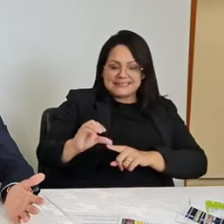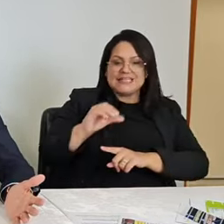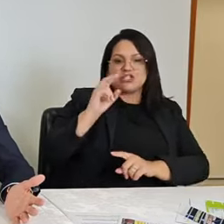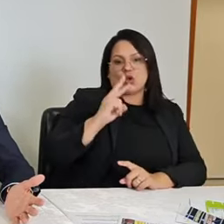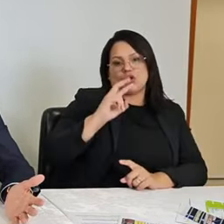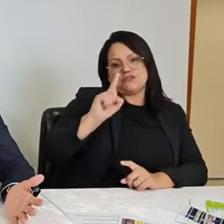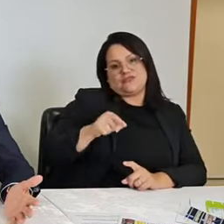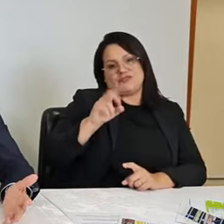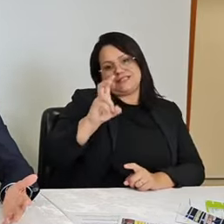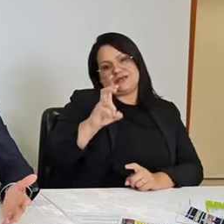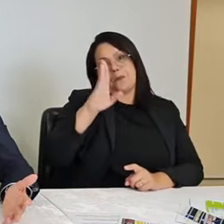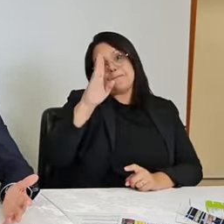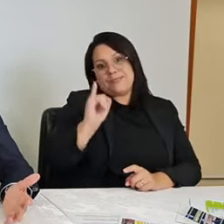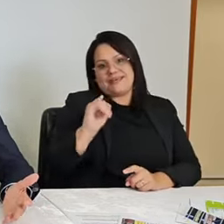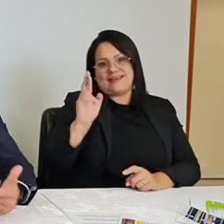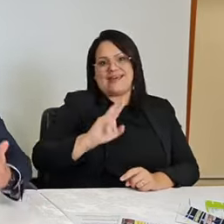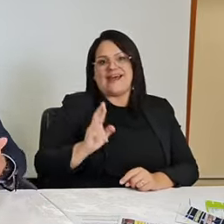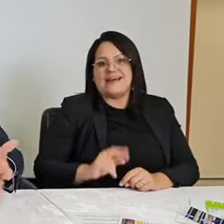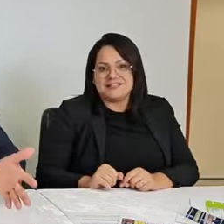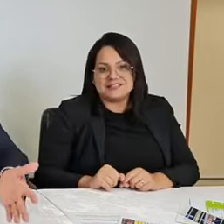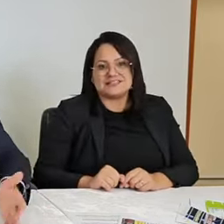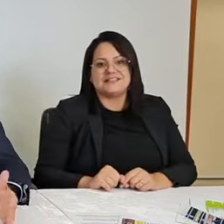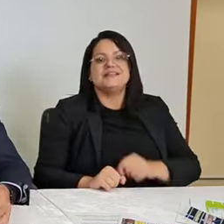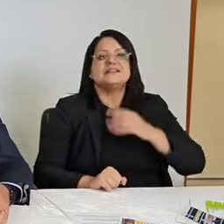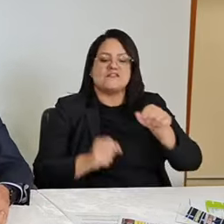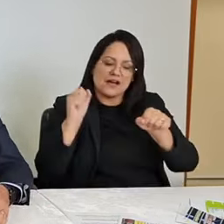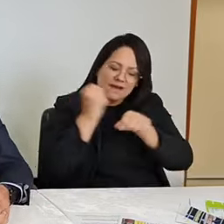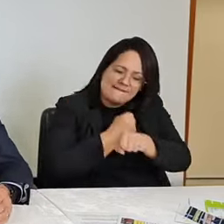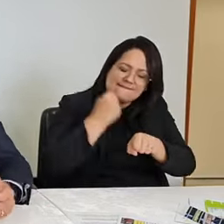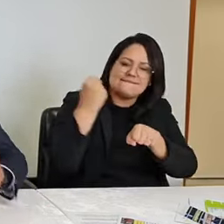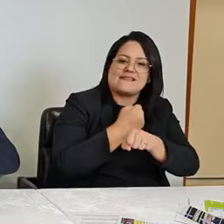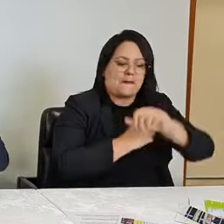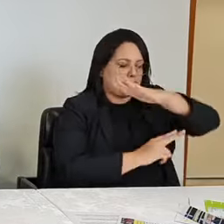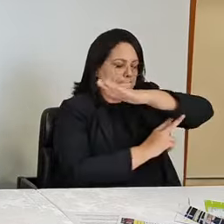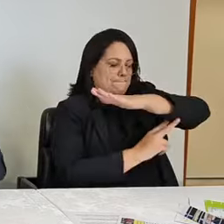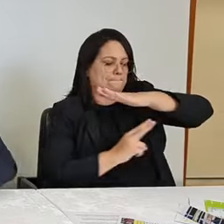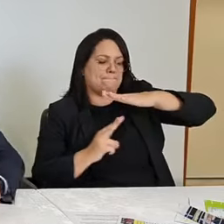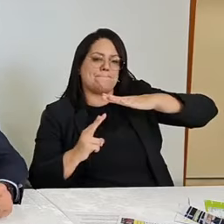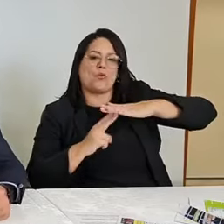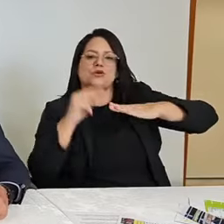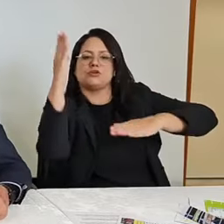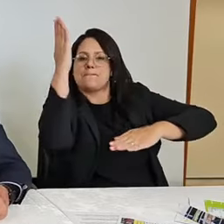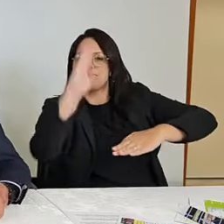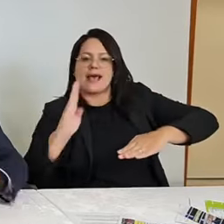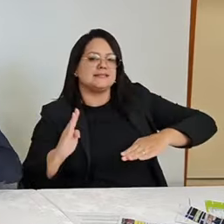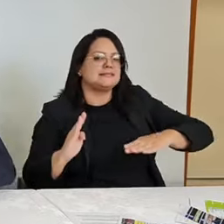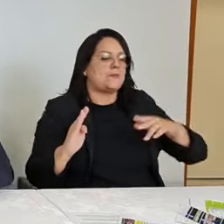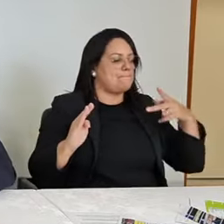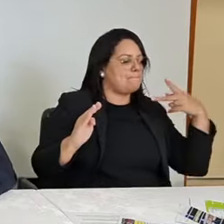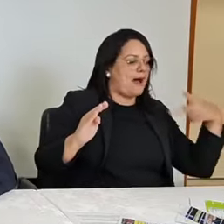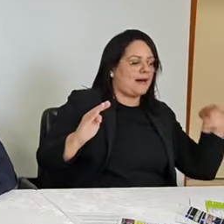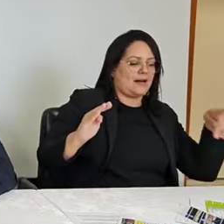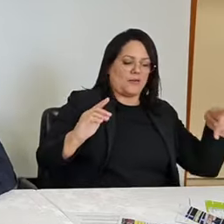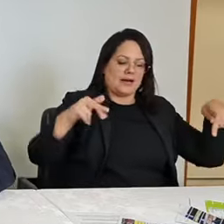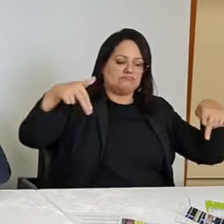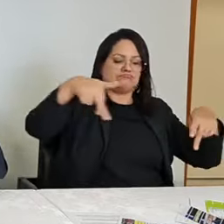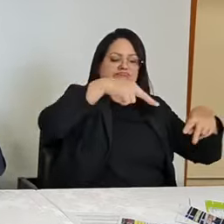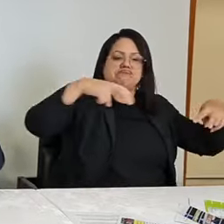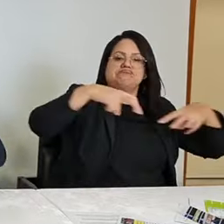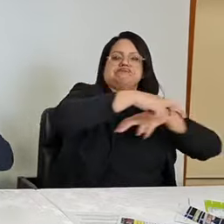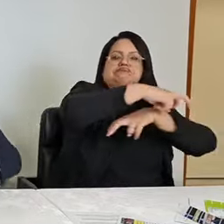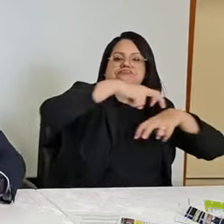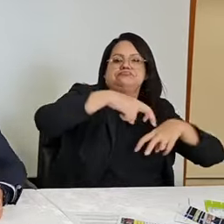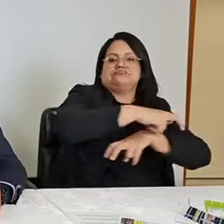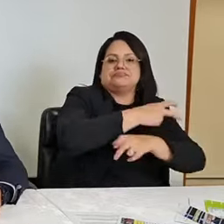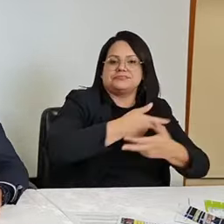e meio de reais. Até o meio do ano se conclui a segunda ponte com o Paraguai, já foi dado ordem de serviço para a terceira ponte, lá